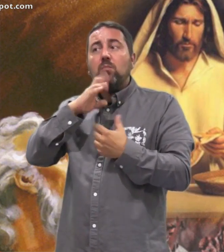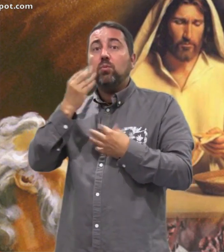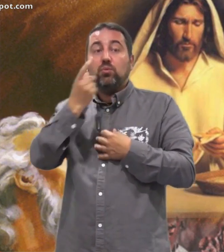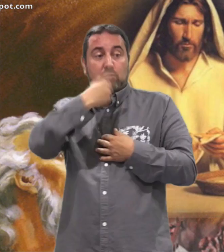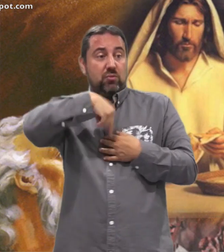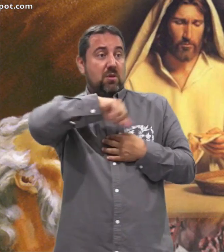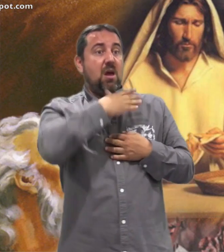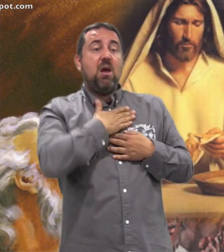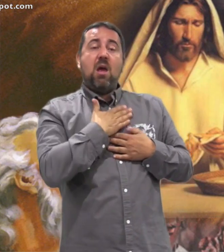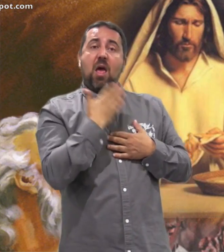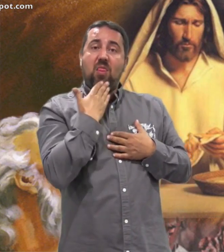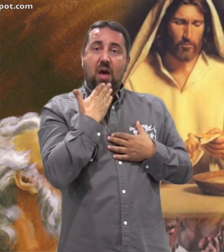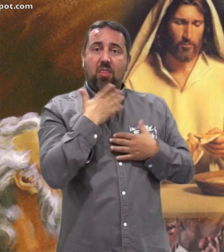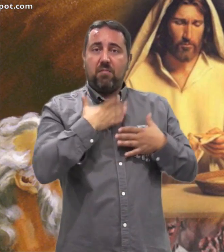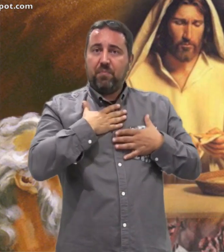aventajaba en el judaísmo